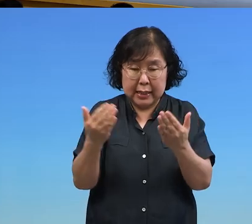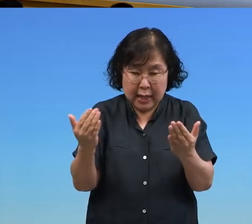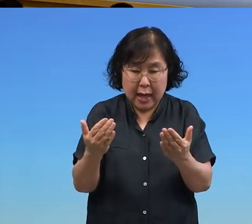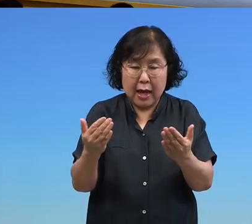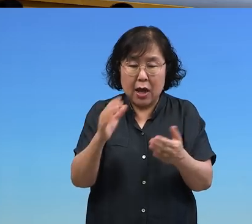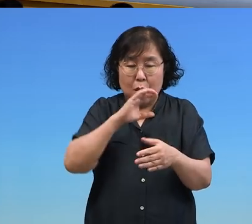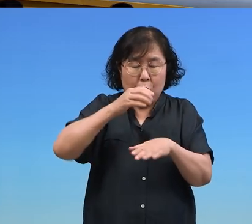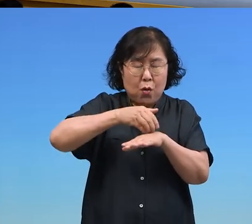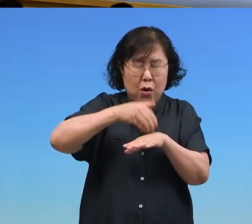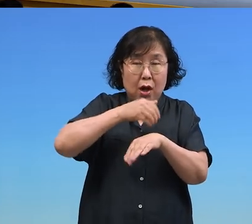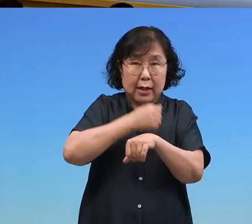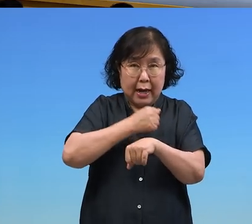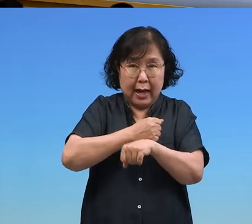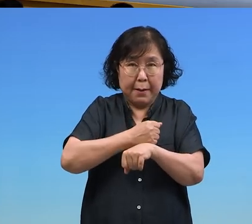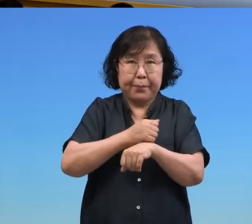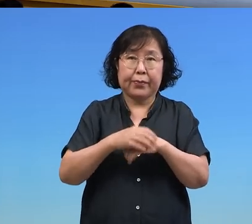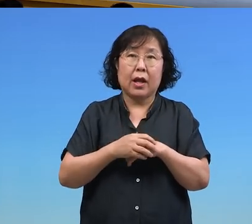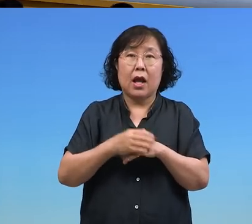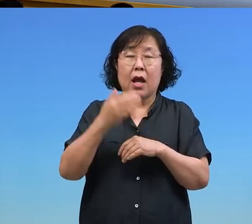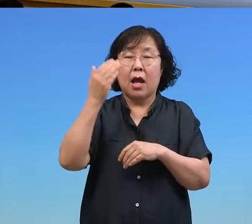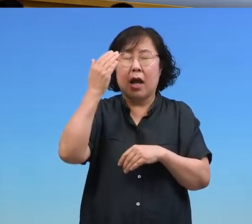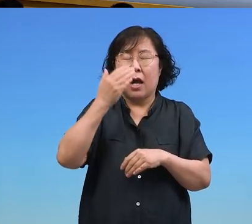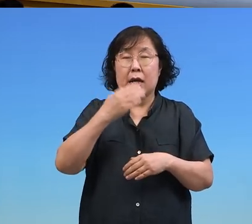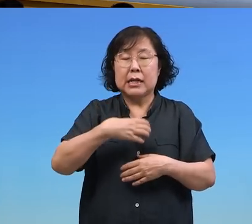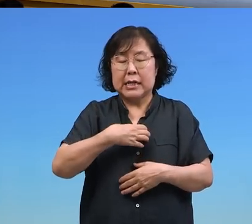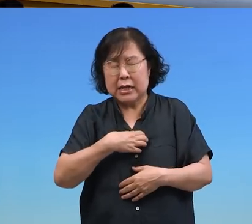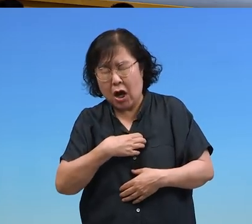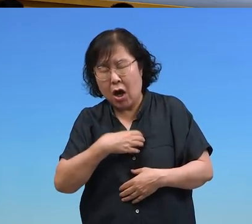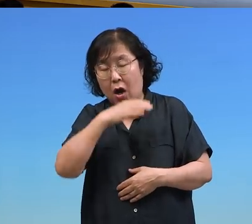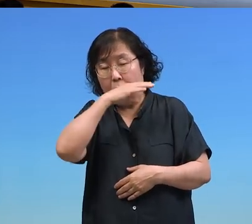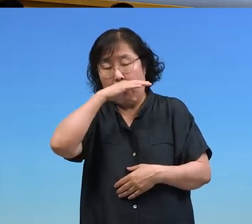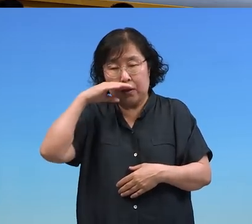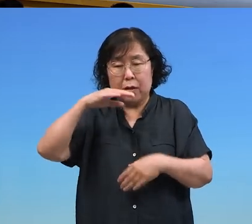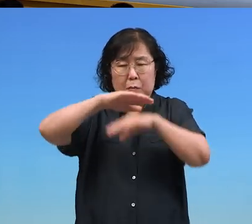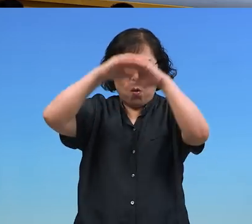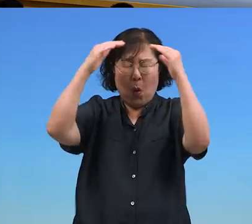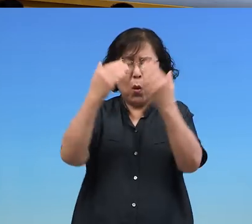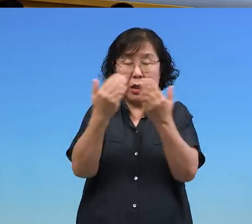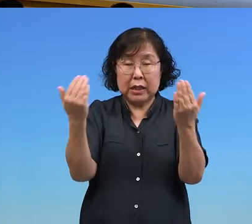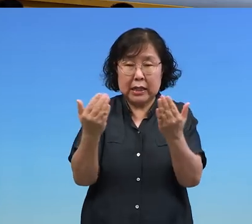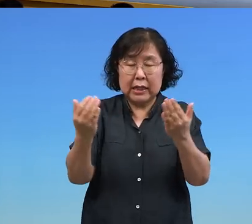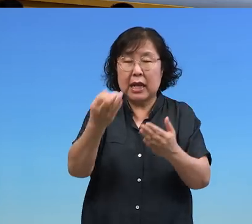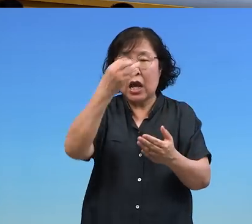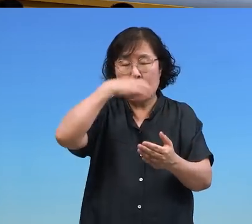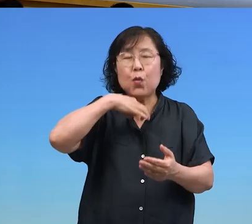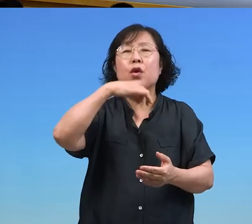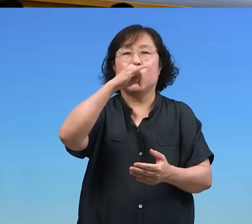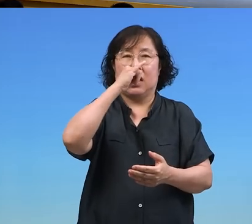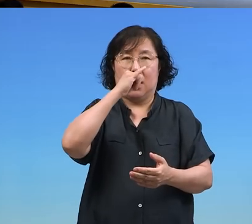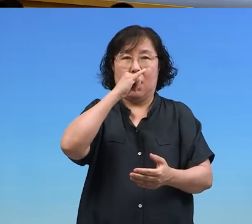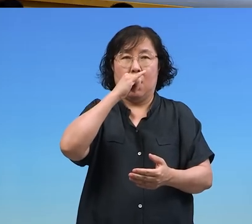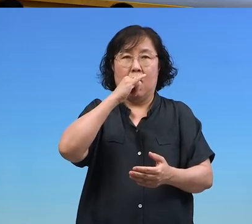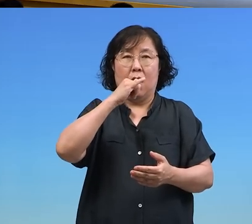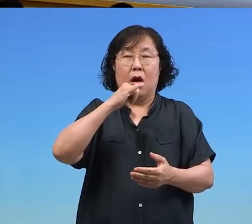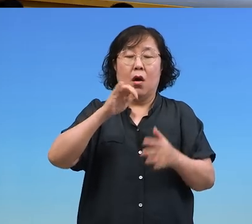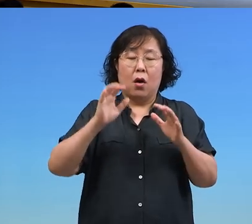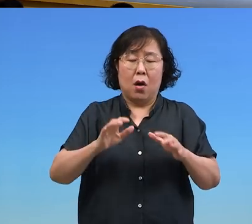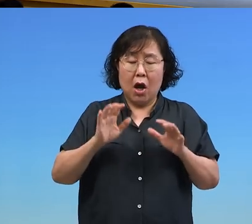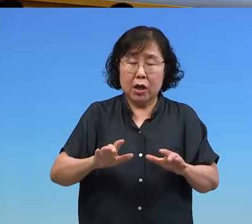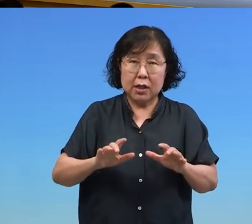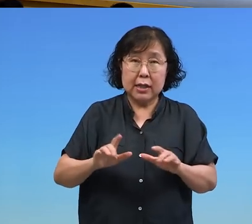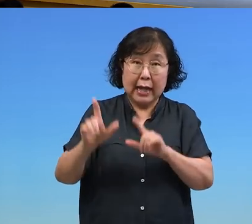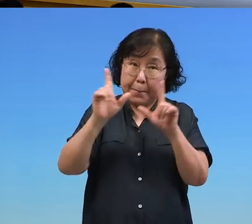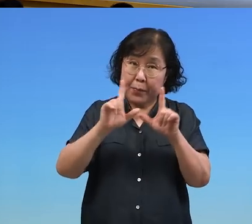범상에 유익하니 금생과 내생에 약속이 있느니라 이렇게 7절 8절에서 권면을